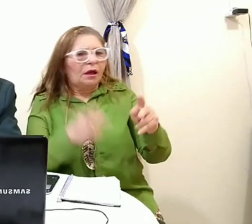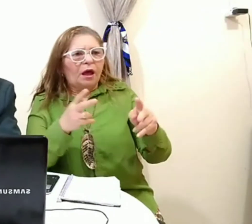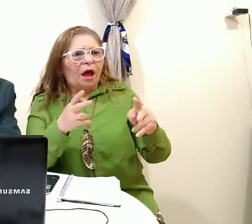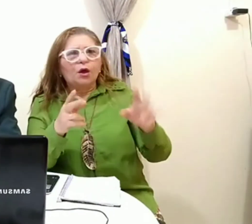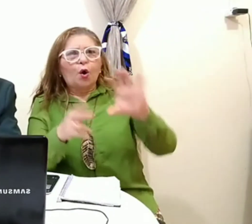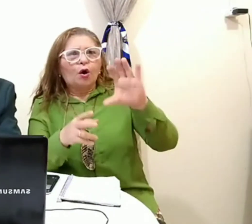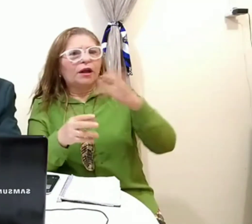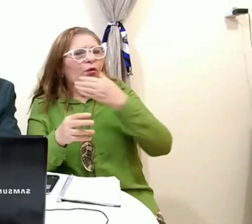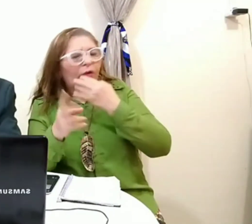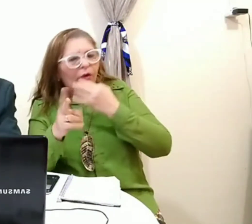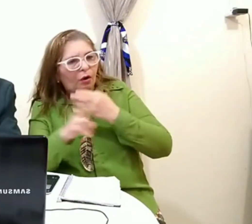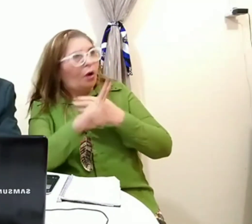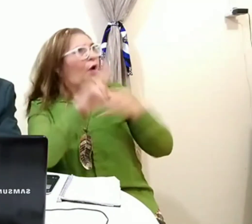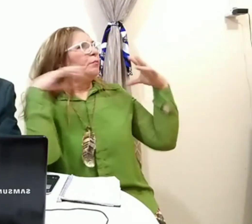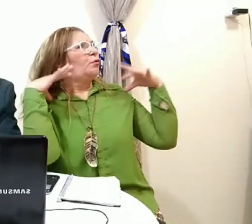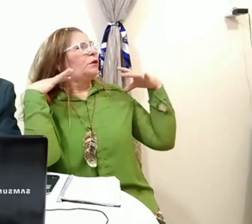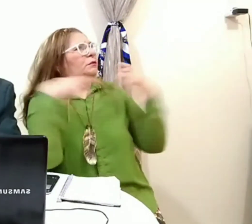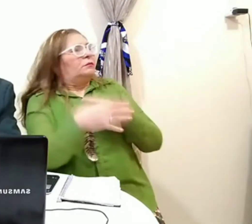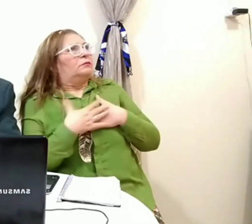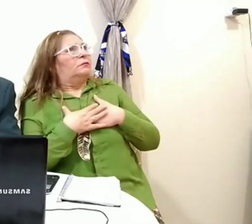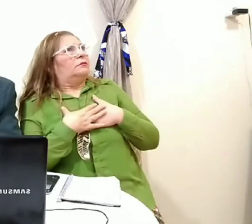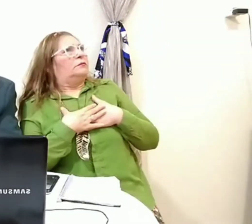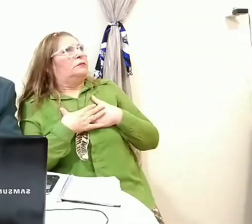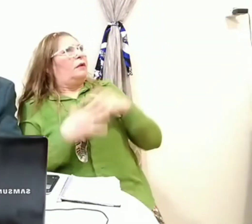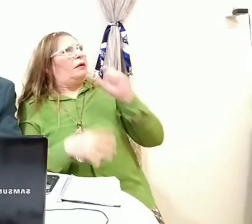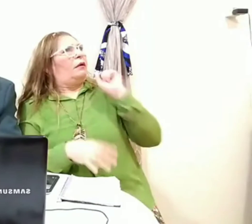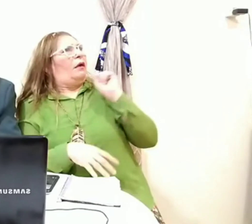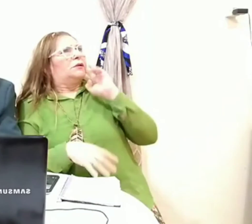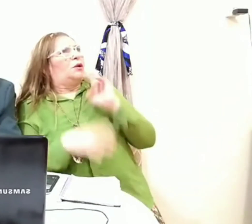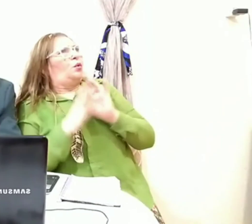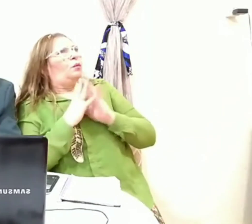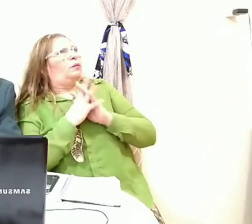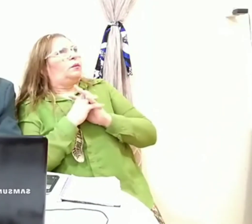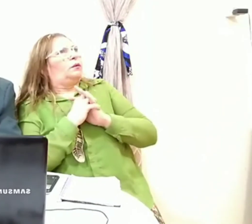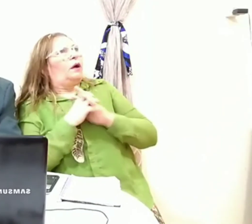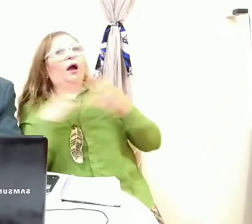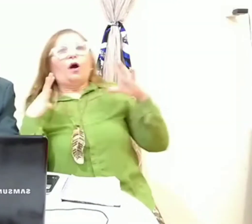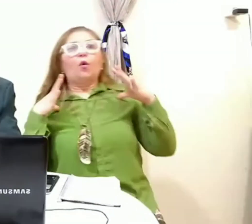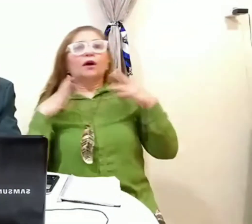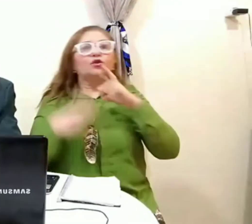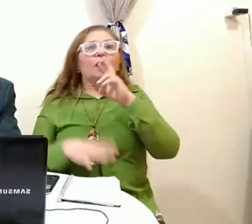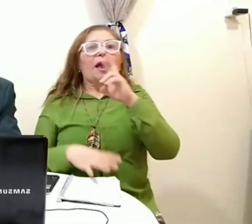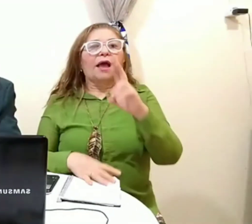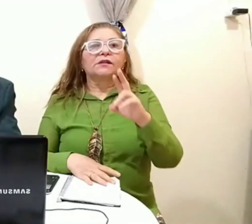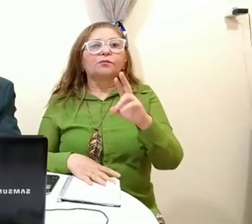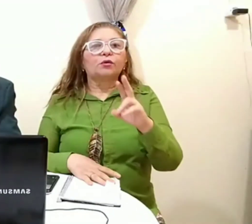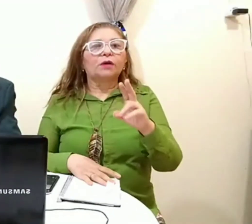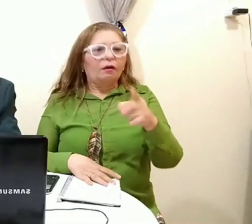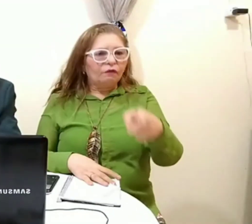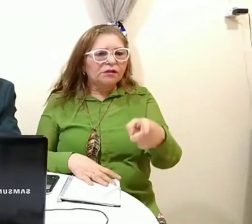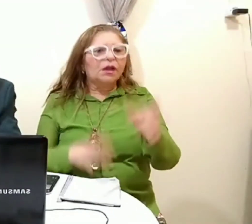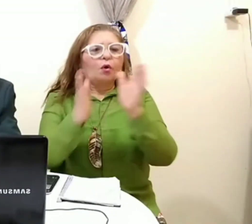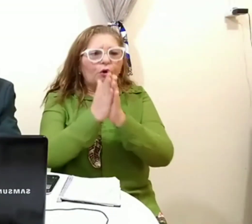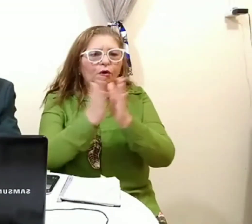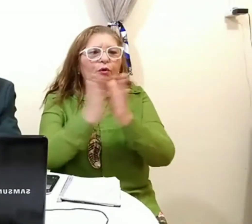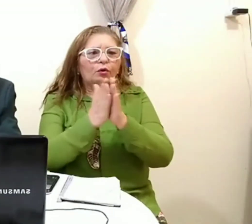anjo e, possuído de temor, perguntou: o que é, Senhor? E o anjo então diz: as tuas